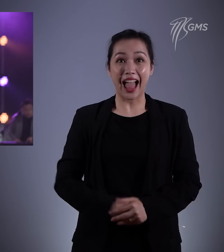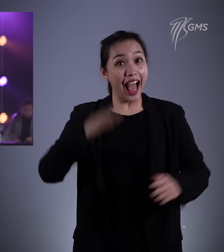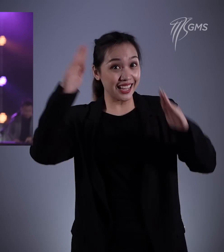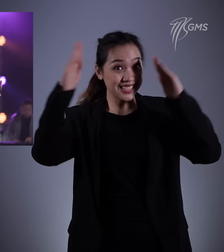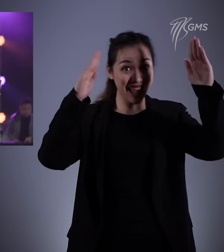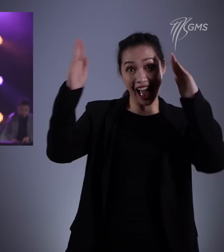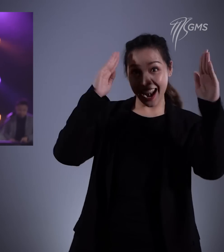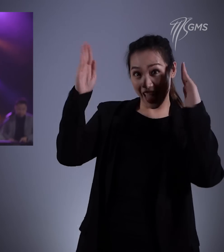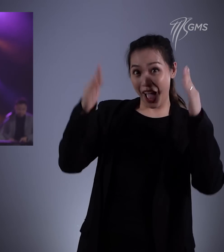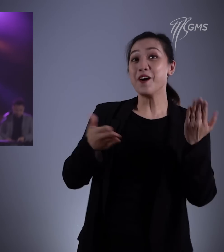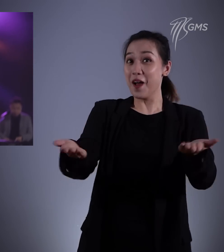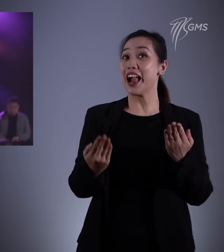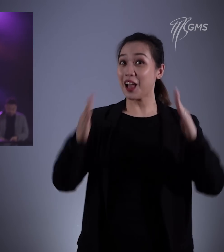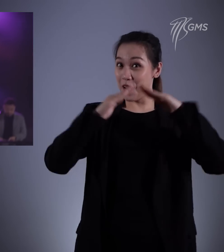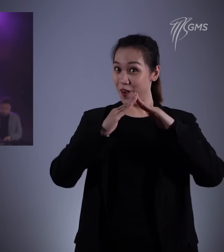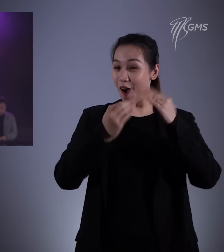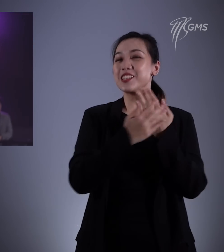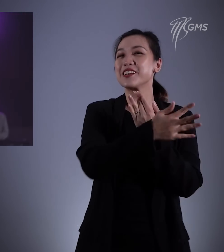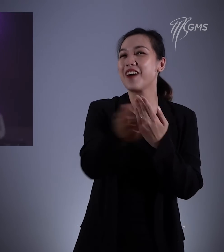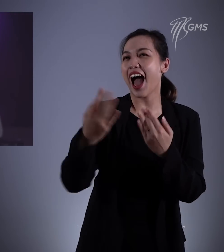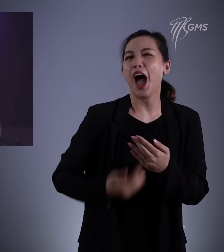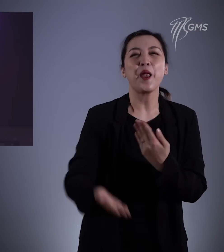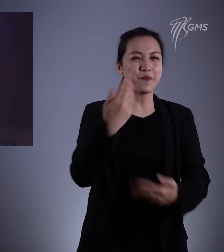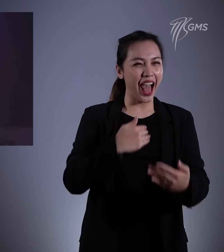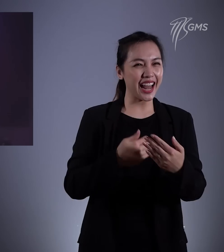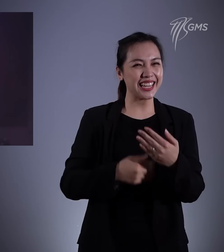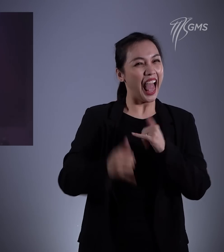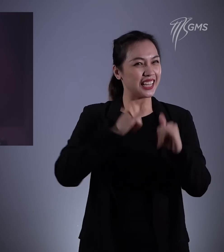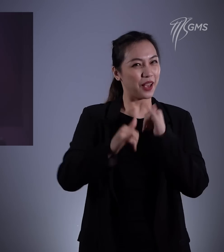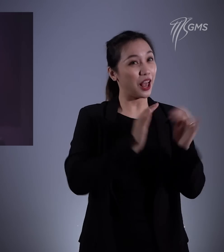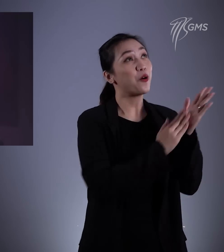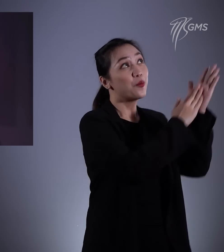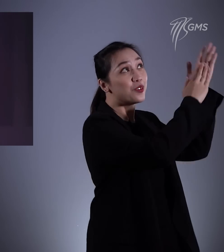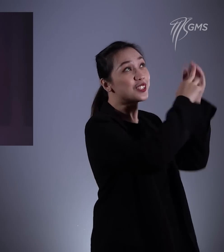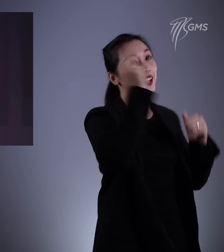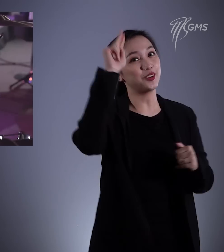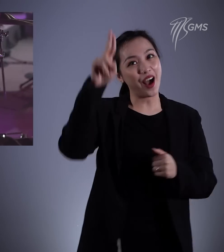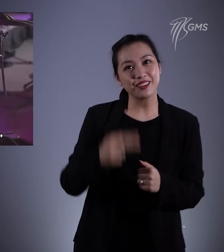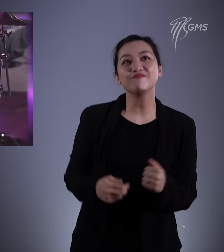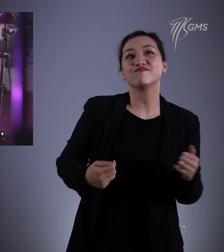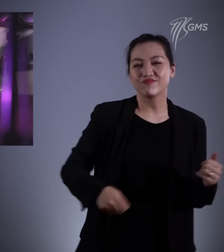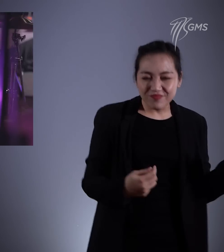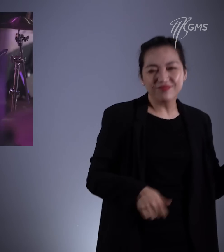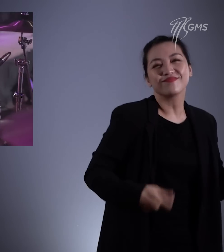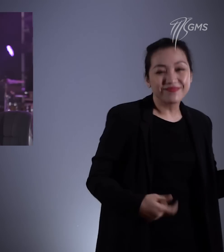Shalom and welcome home jemaat Tuhan. Mari bersama kita tinggikan dan puji nama Tuhan kita. Come on.